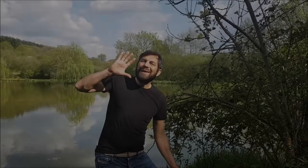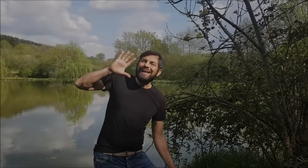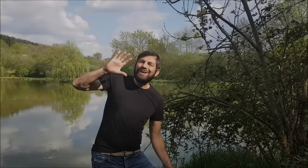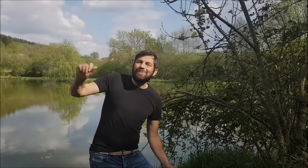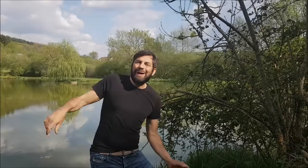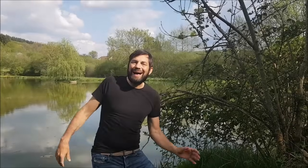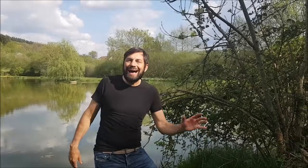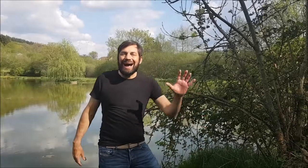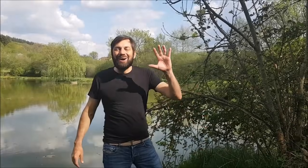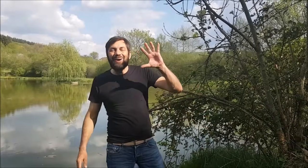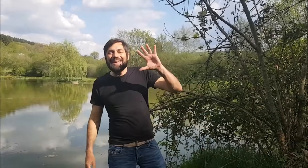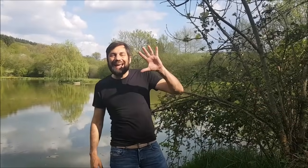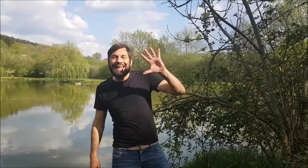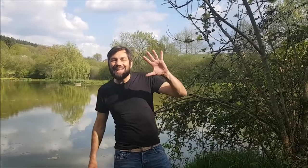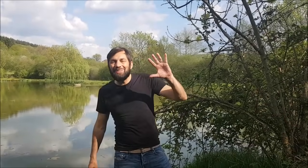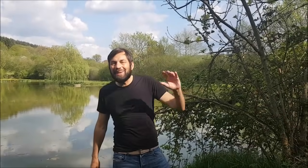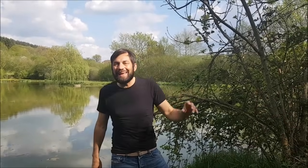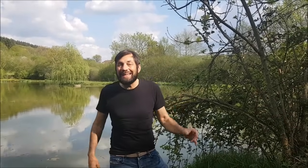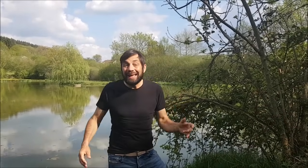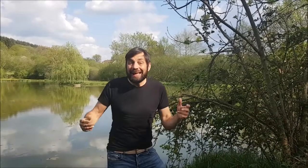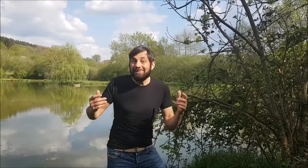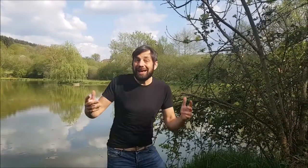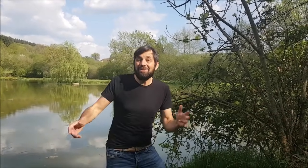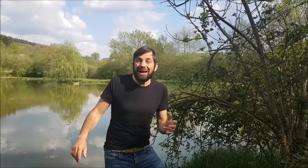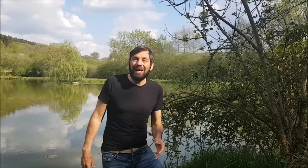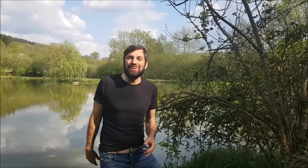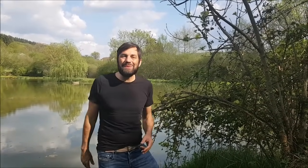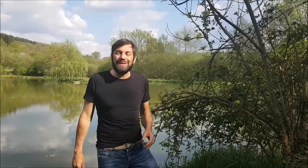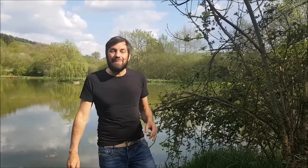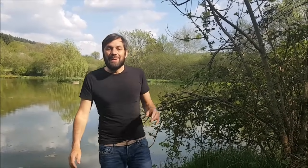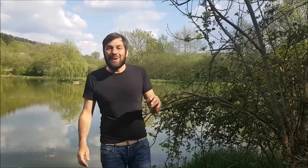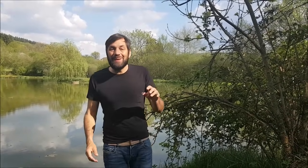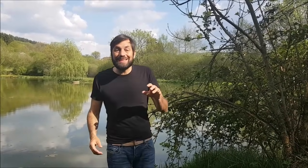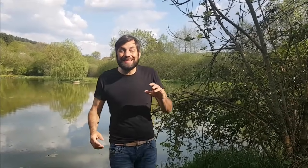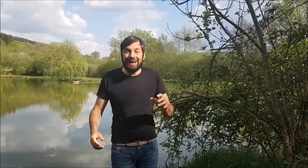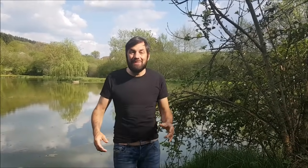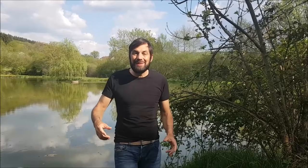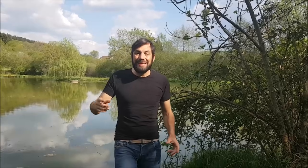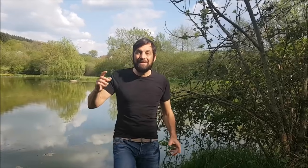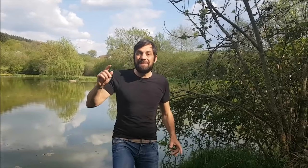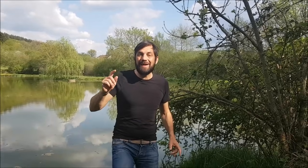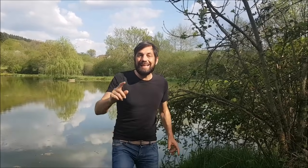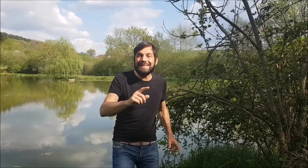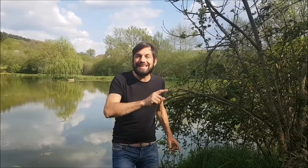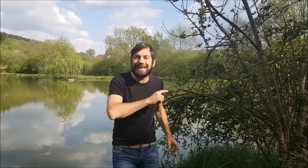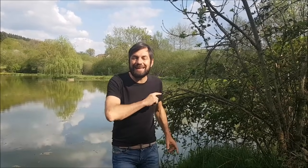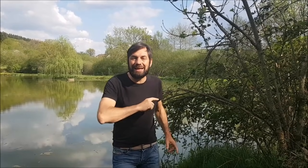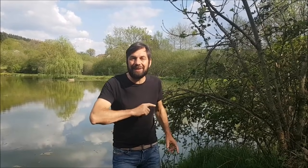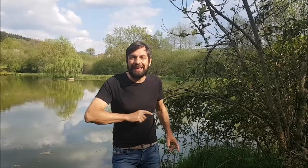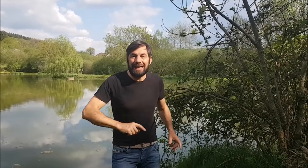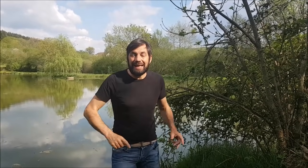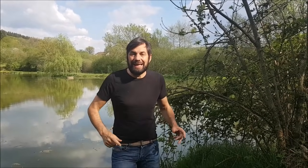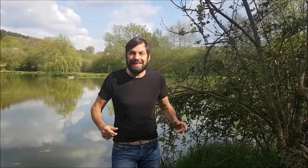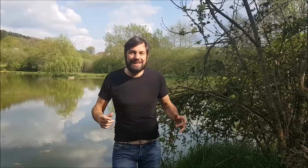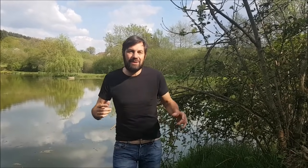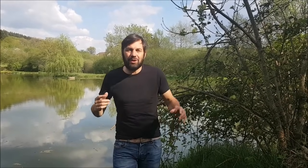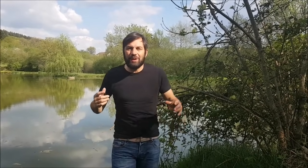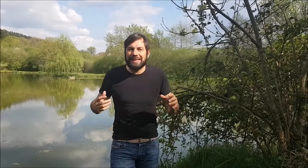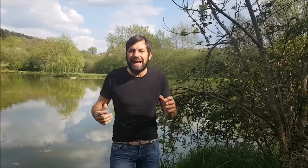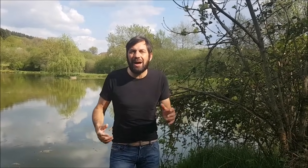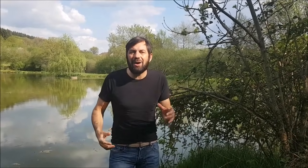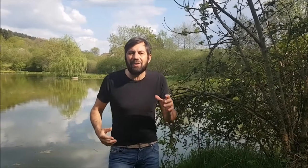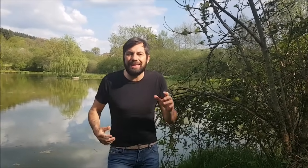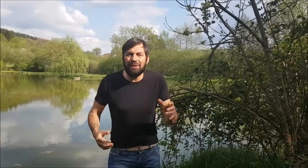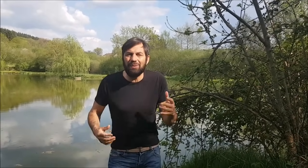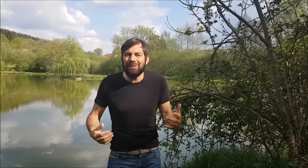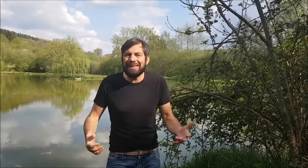Oyez les copains, oyez les copines, et bien voilà, nous sommes le samedi 25 avril et c'est